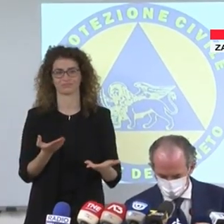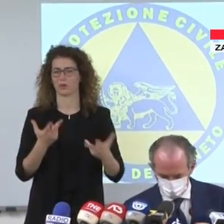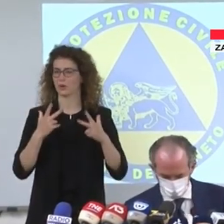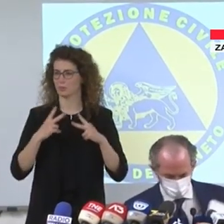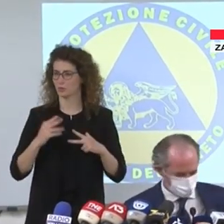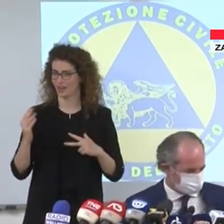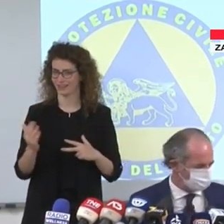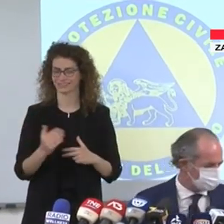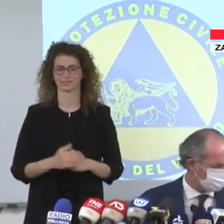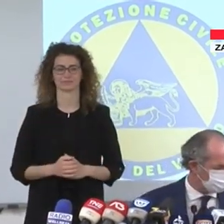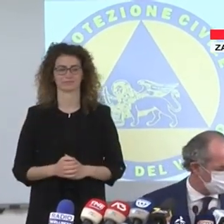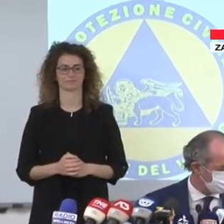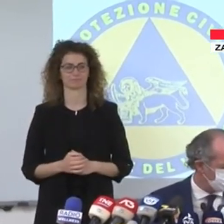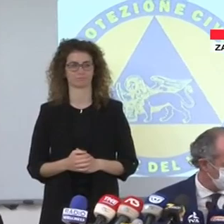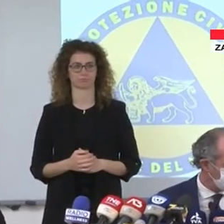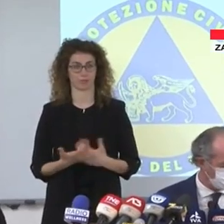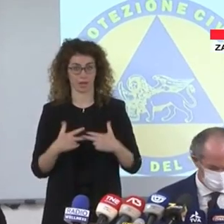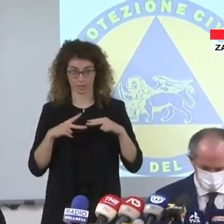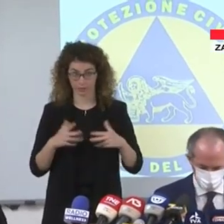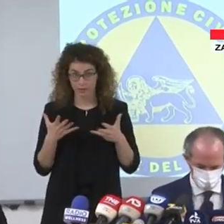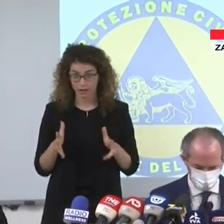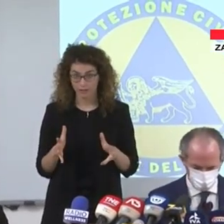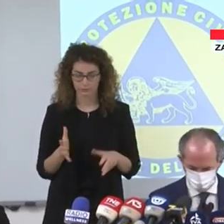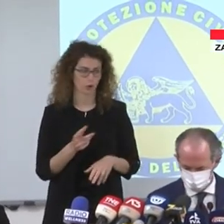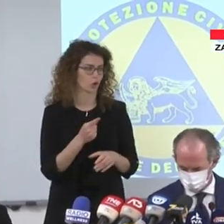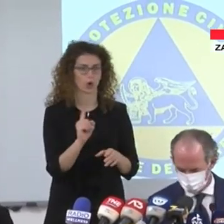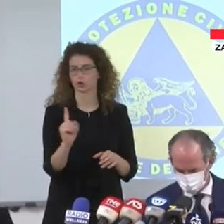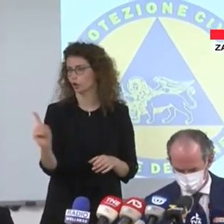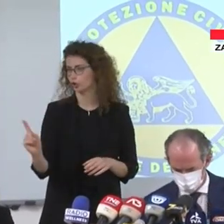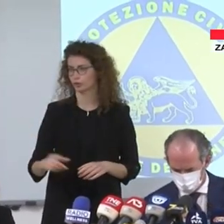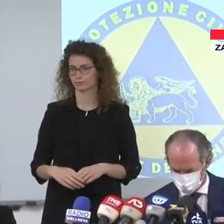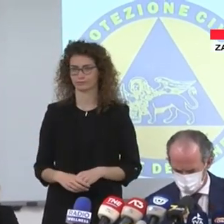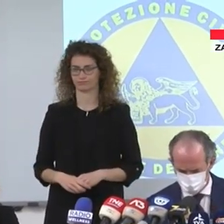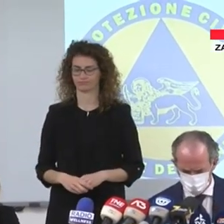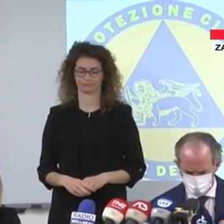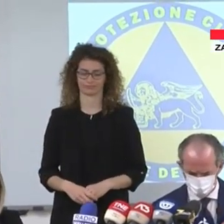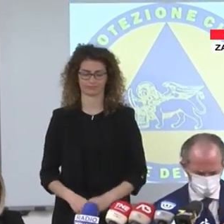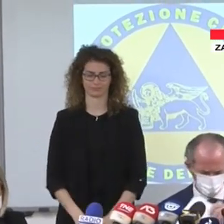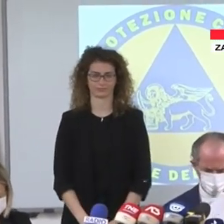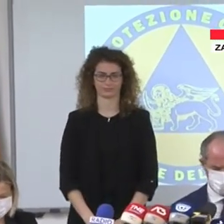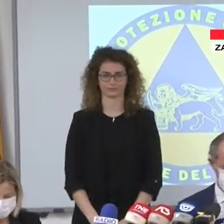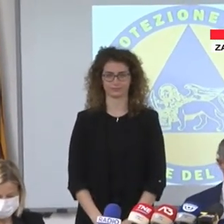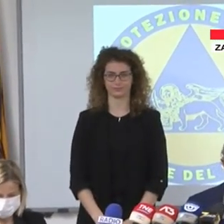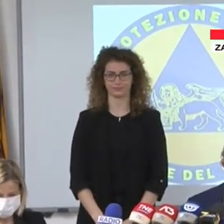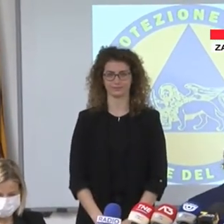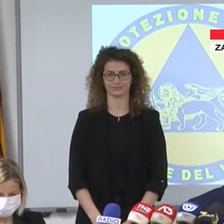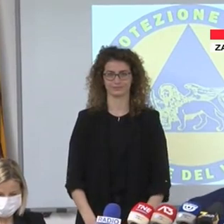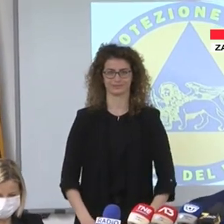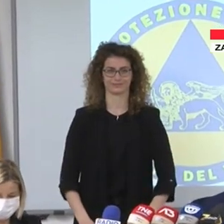riposati. E se riposai?